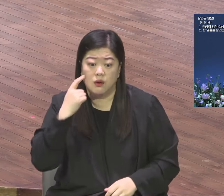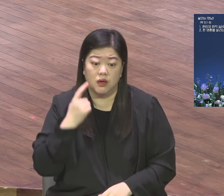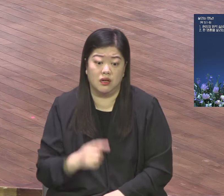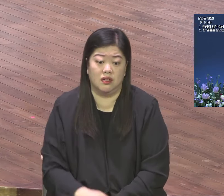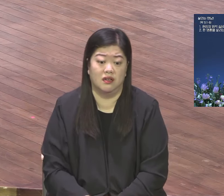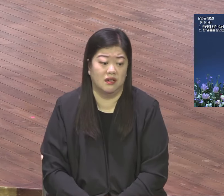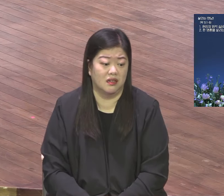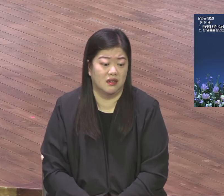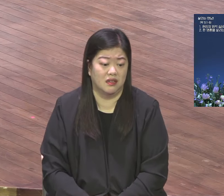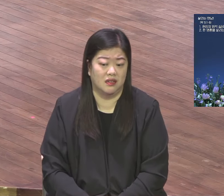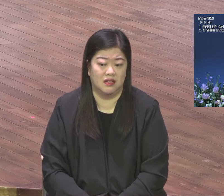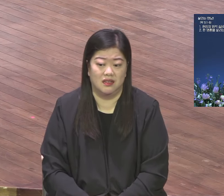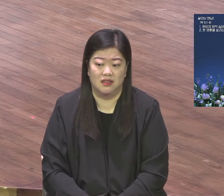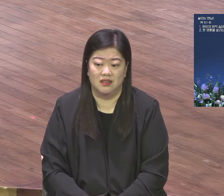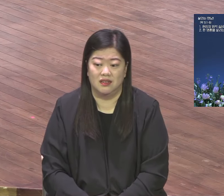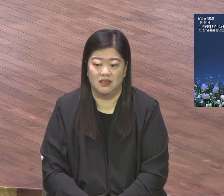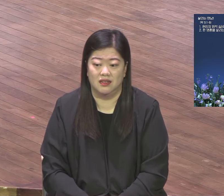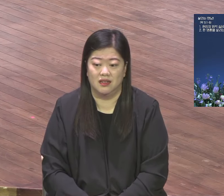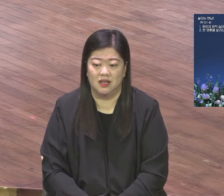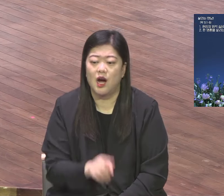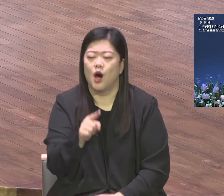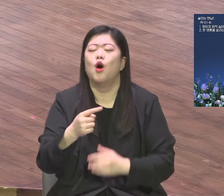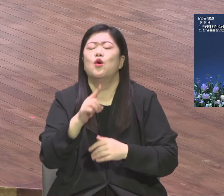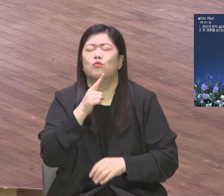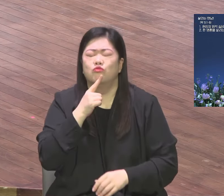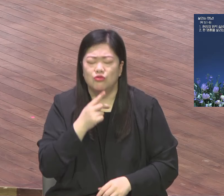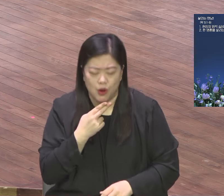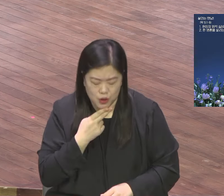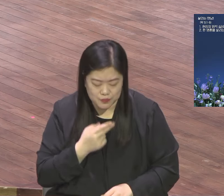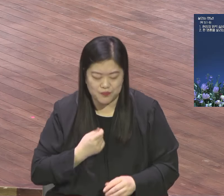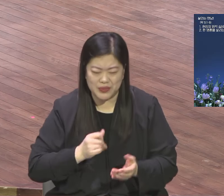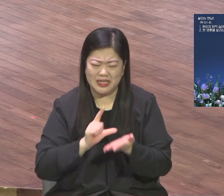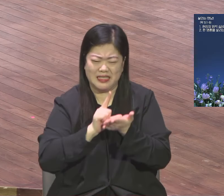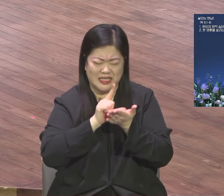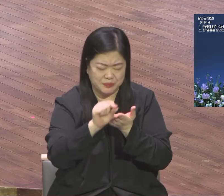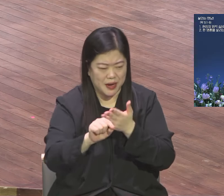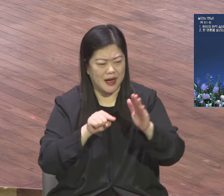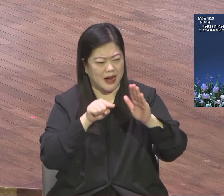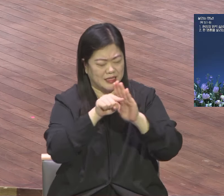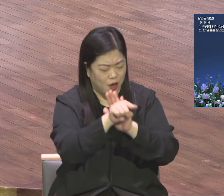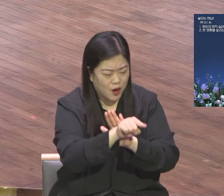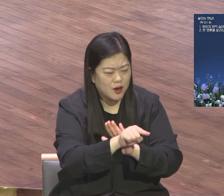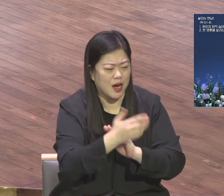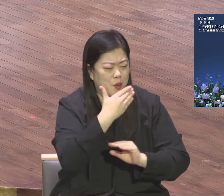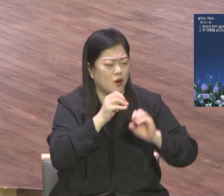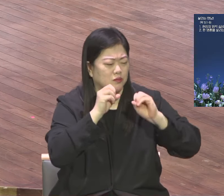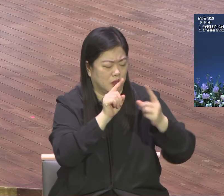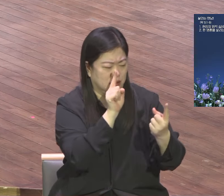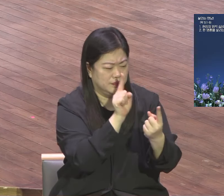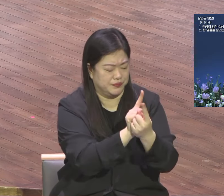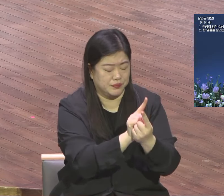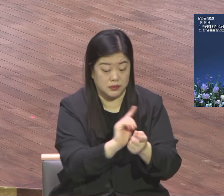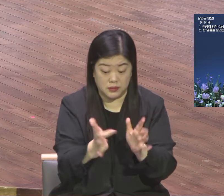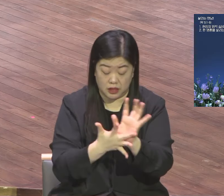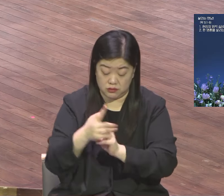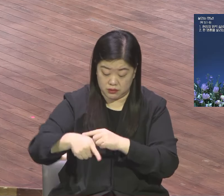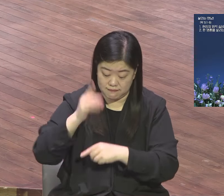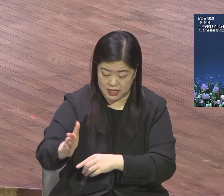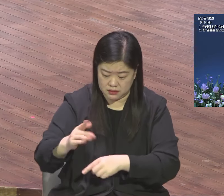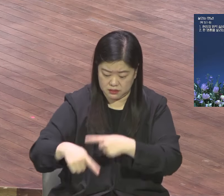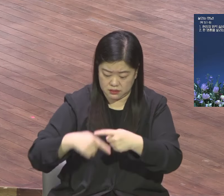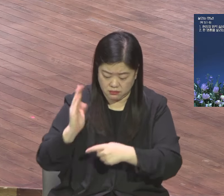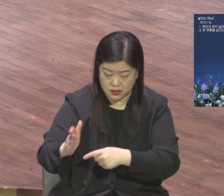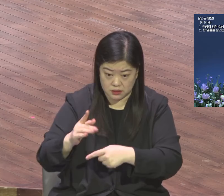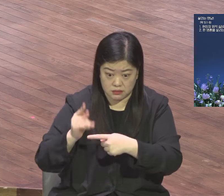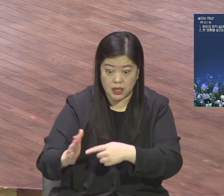물론 마음문이 전혀 열리지 않아서 그 멀리 갔는데도 만나주지 않아요. 도망가버려. 피해버려. 그런 사람도